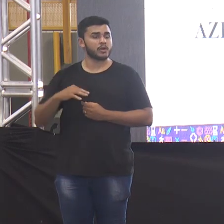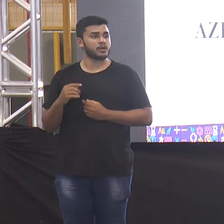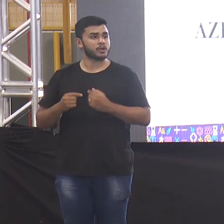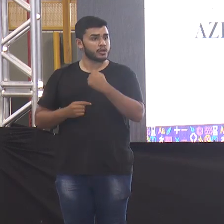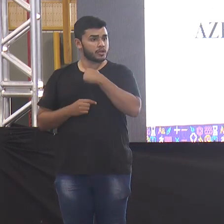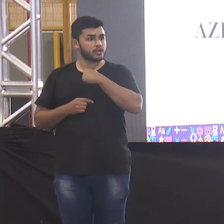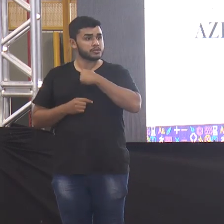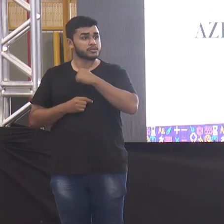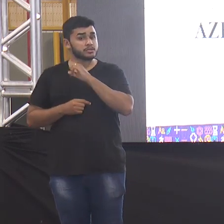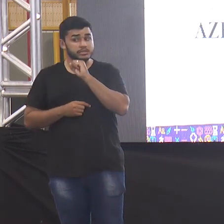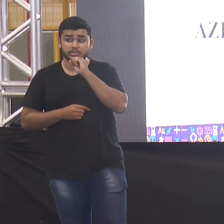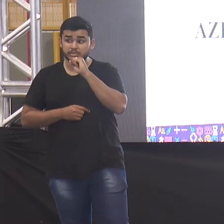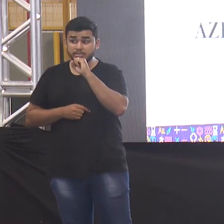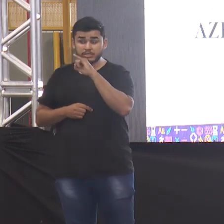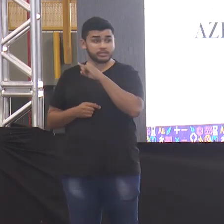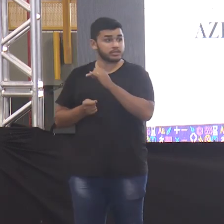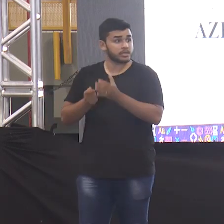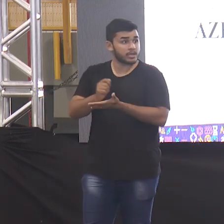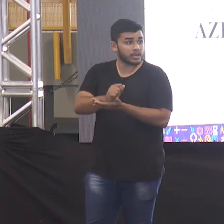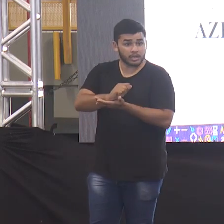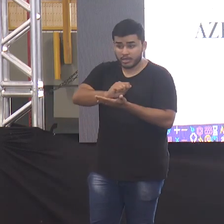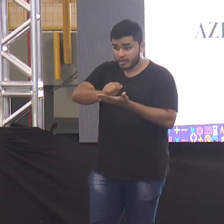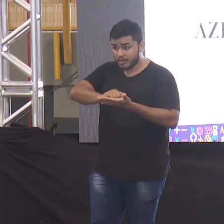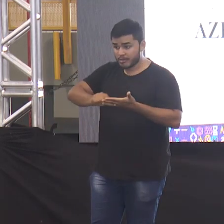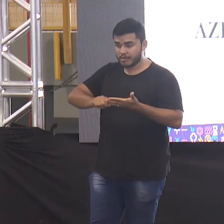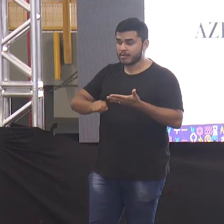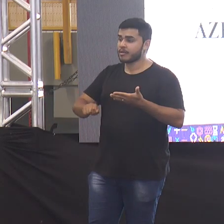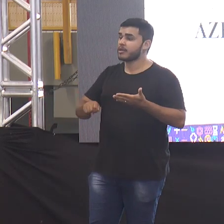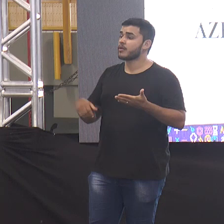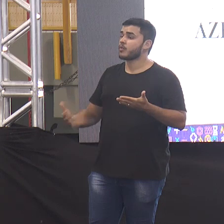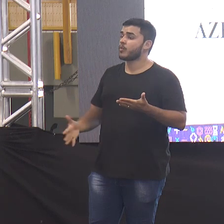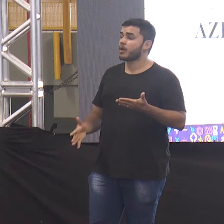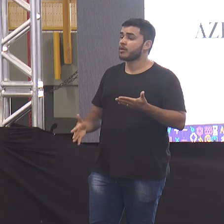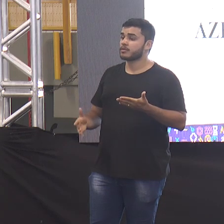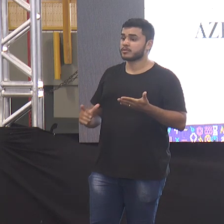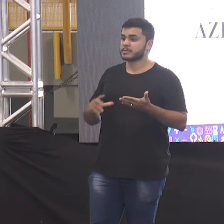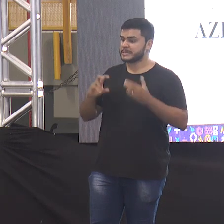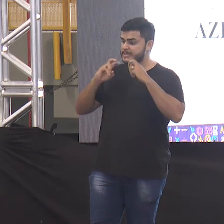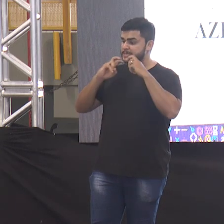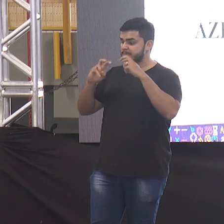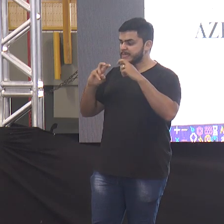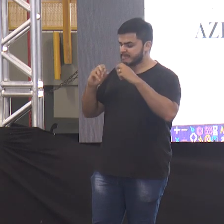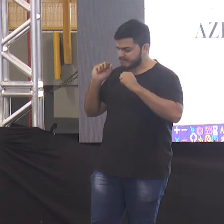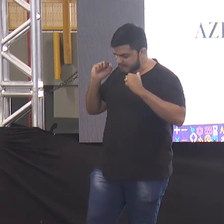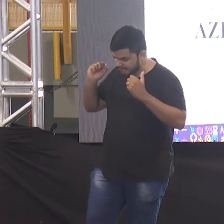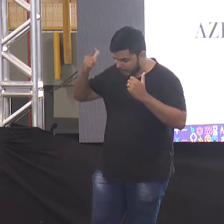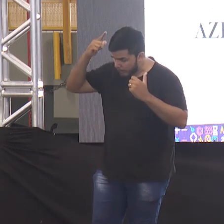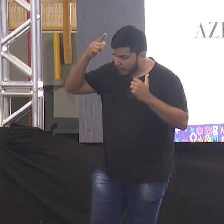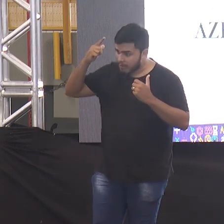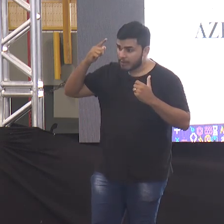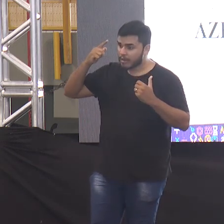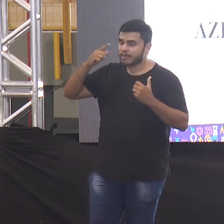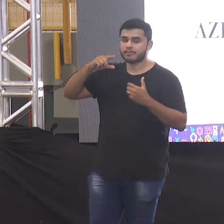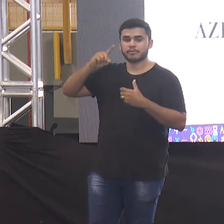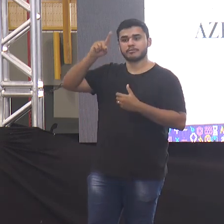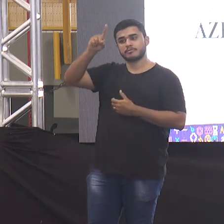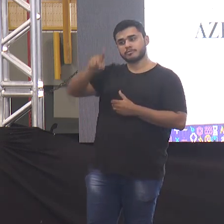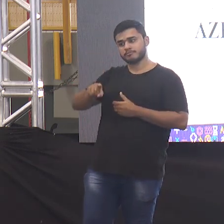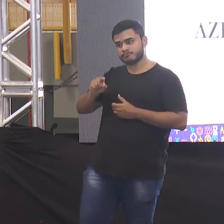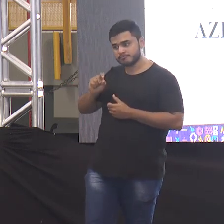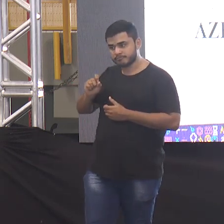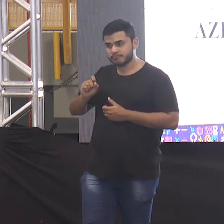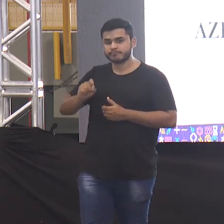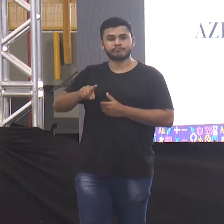se eu for escrever essa cena, eu vou usar aqui pontuação nesse grito, nessa expressão de dor, é a